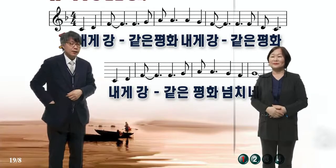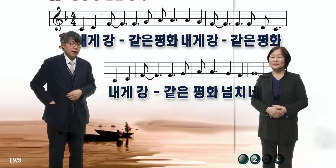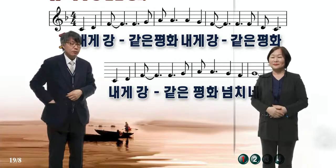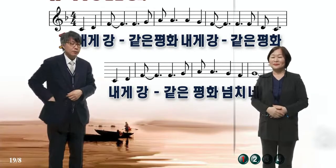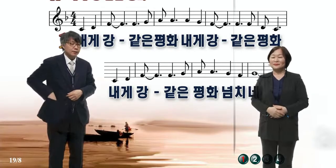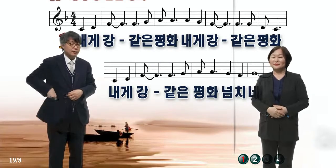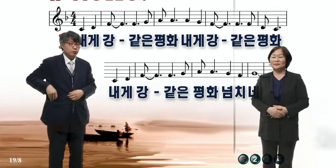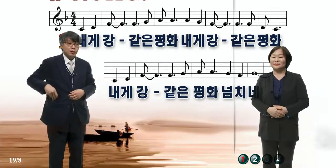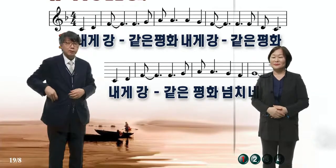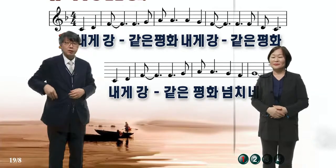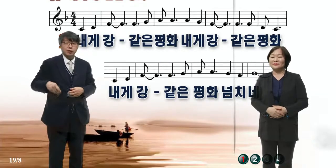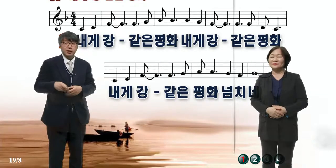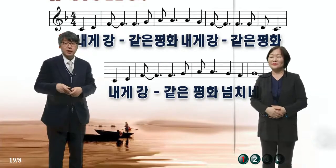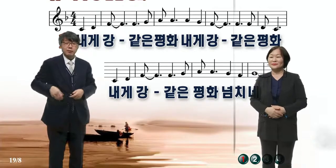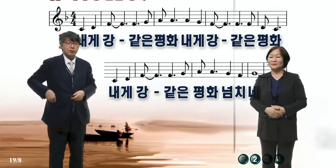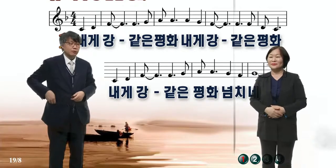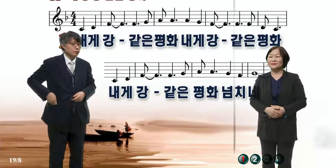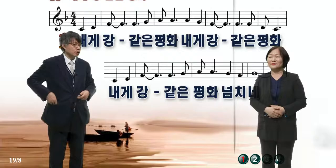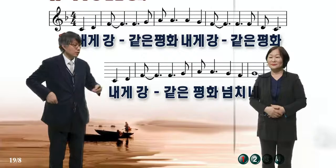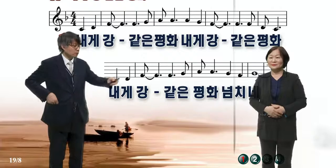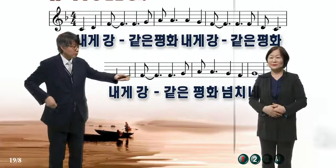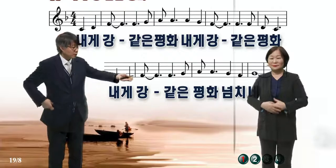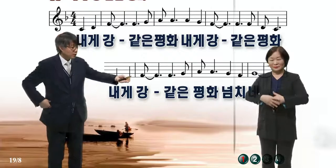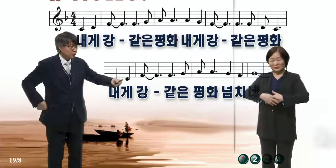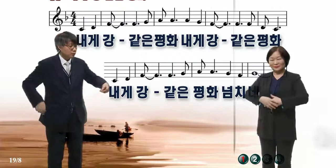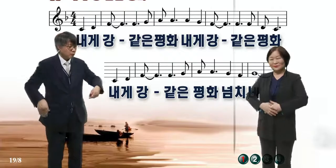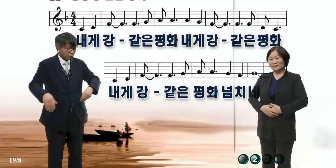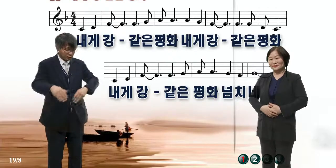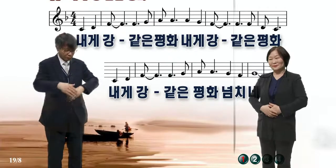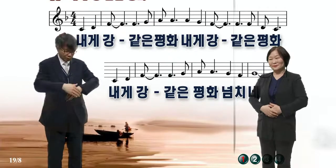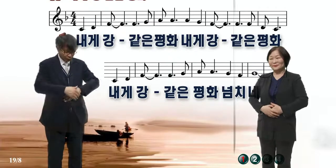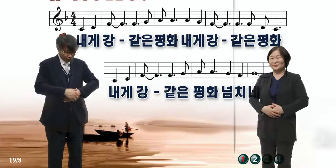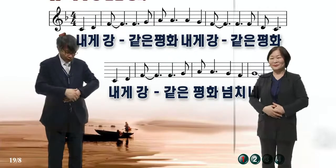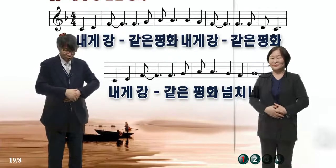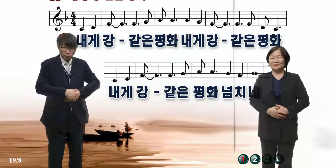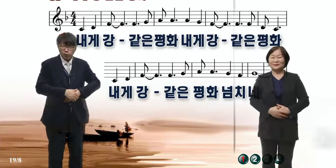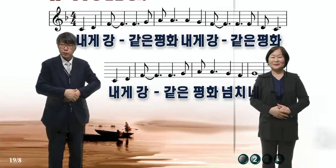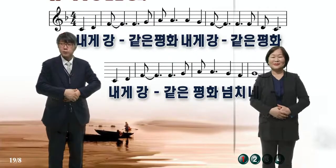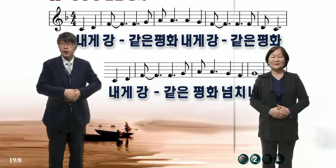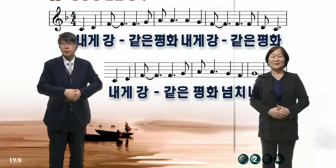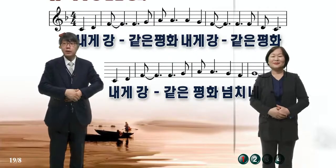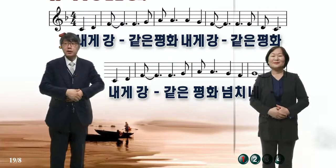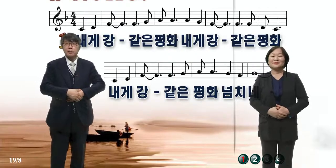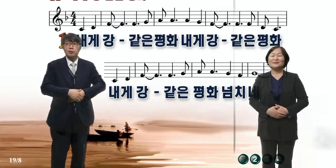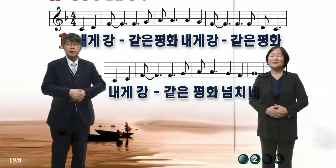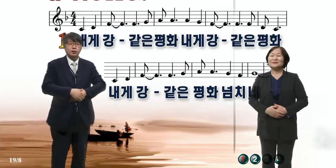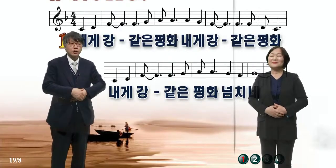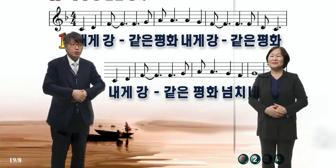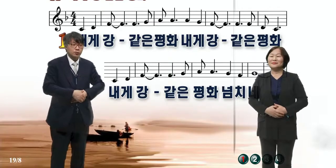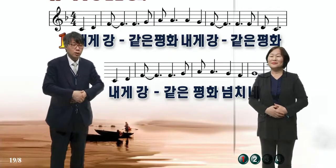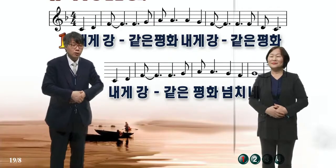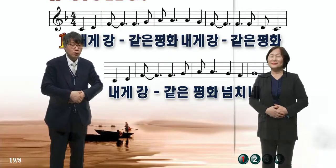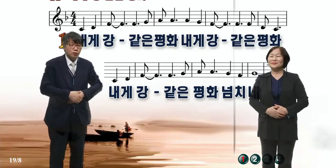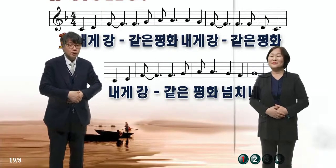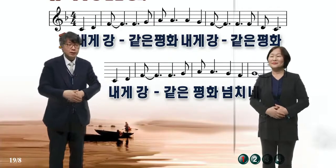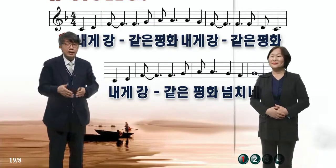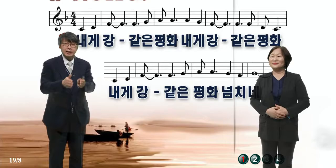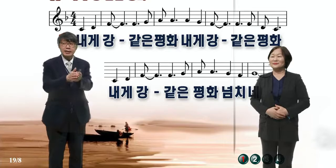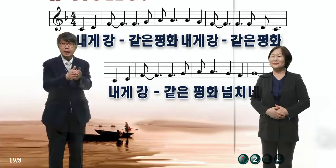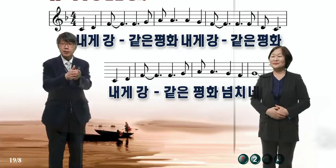자, 준비하면 어떻게 하냐면 우리 권사님 보시면 이렇게 손을 배 앞에 이렇게 딱 모으듯이 이렇게 해주시면 되고요. 자, 시작